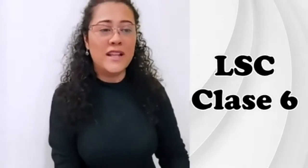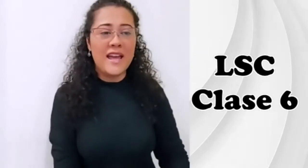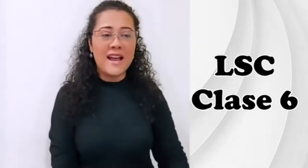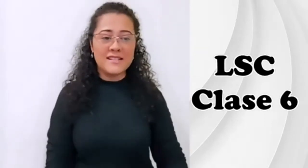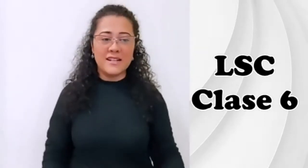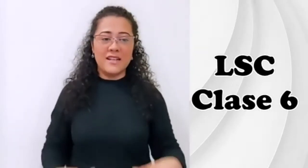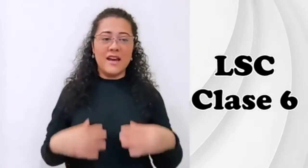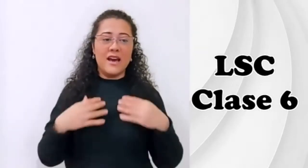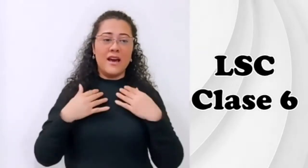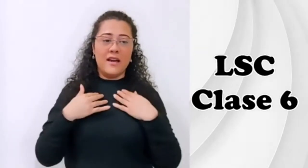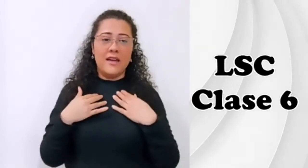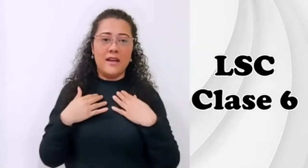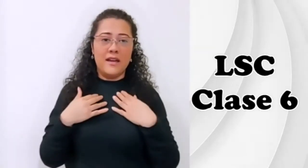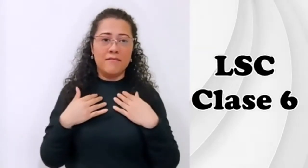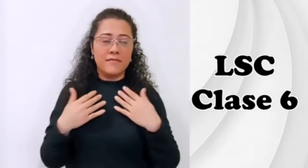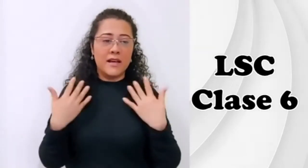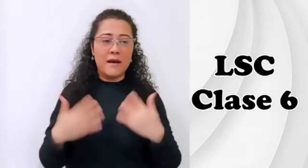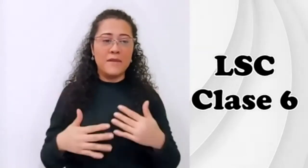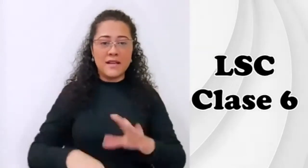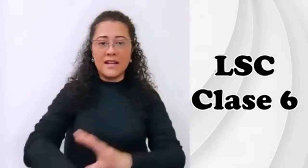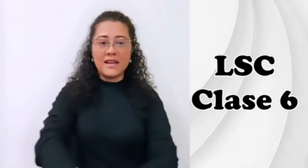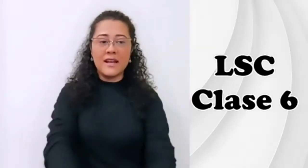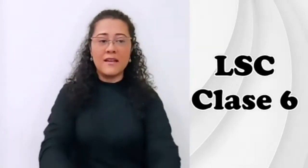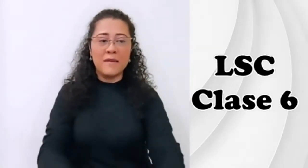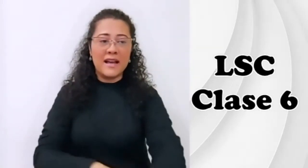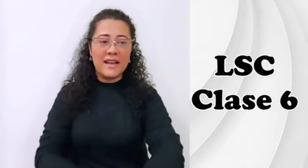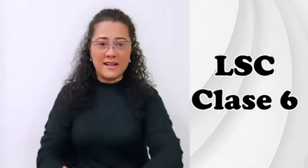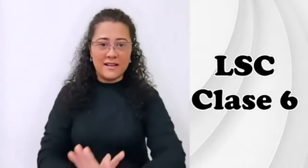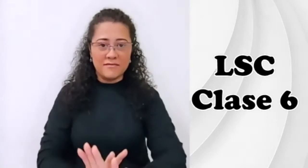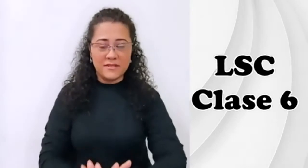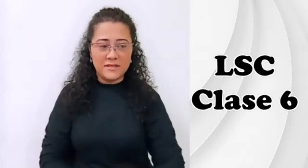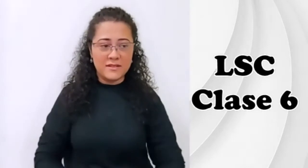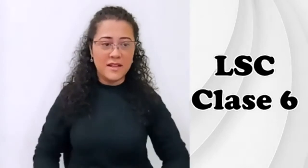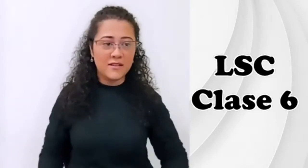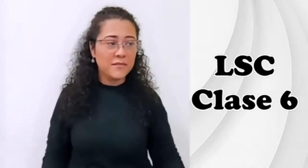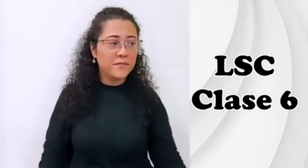ideal sería camisa negra de manga larga. O sea que si es negrito